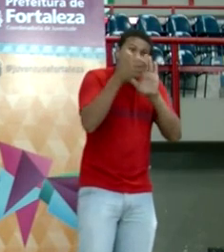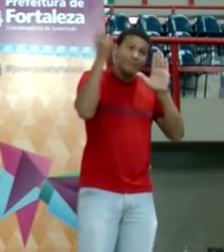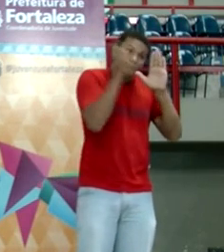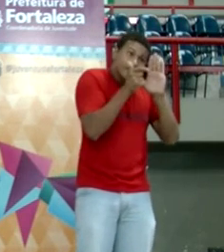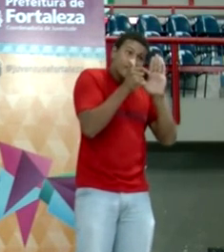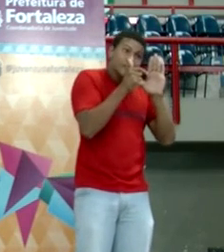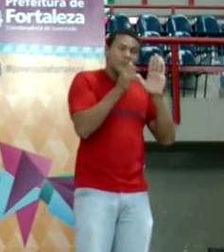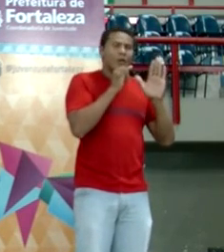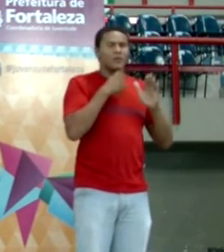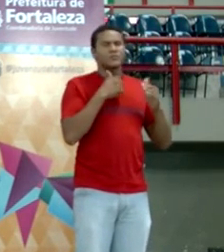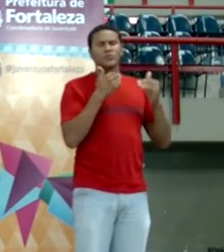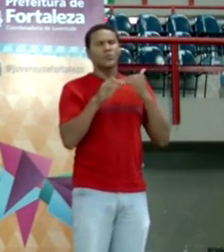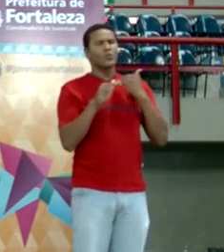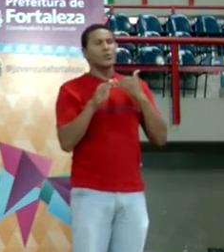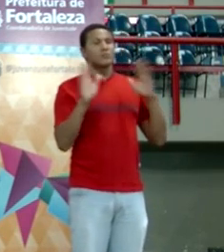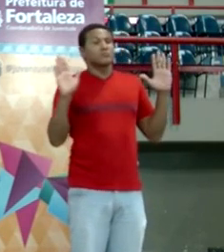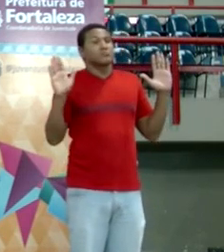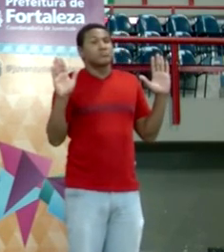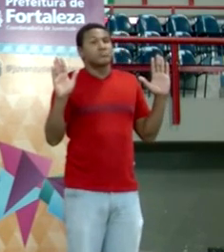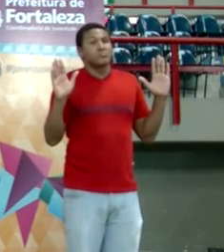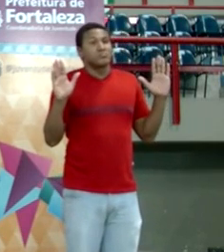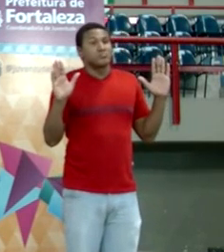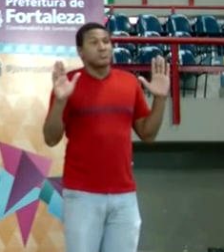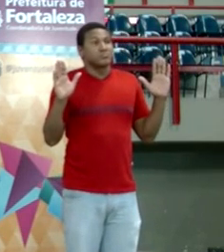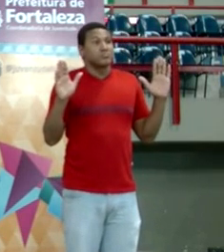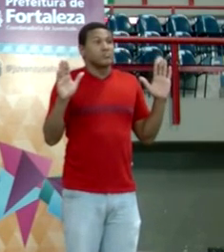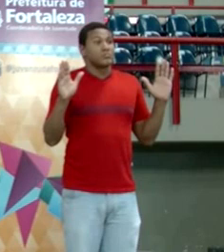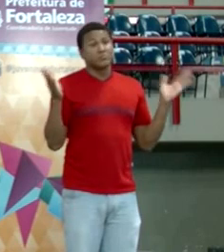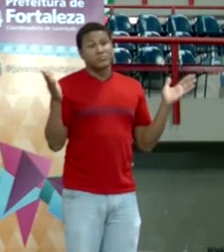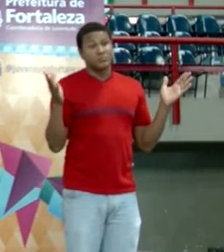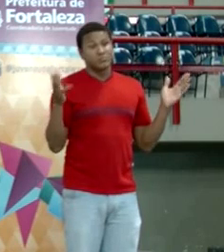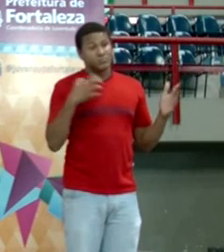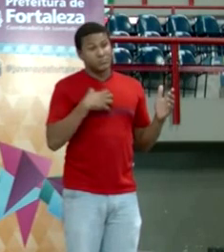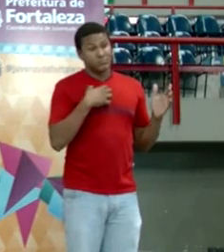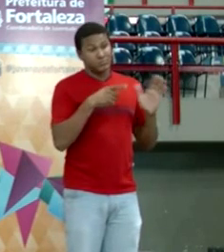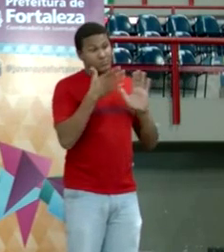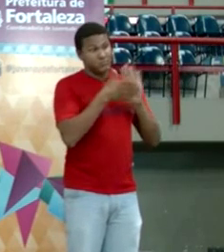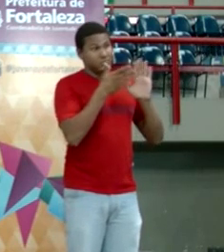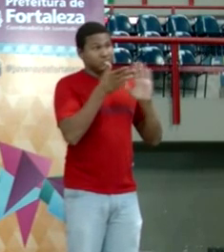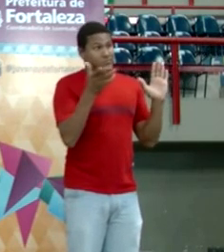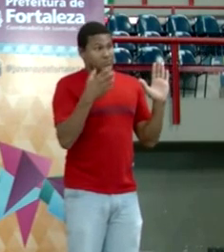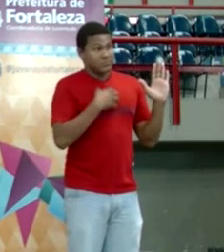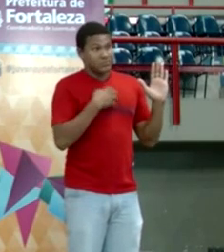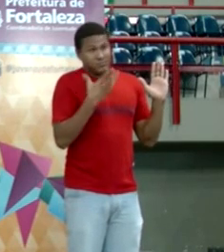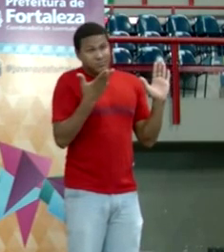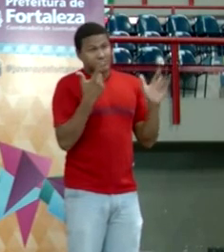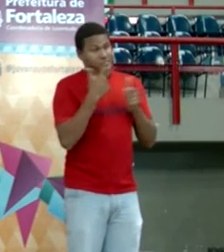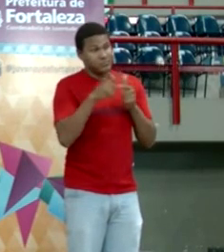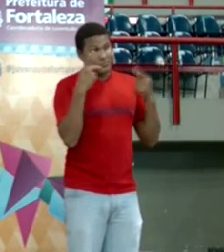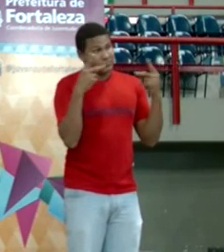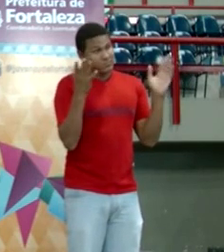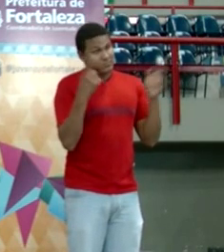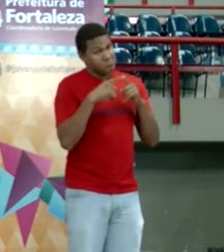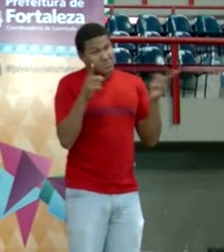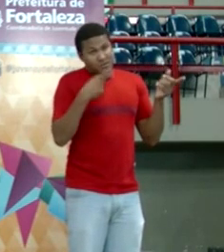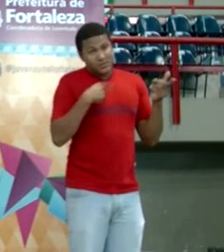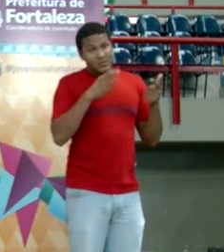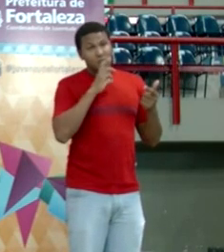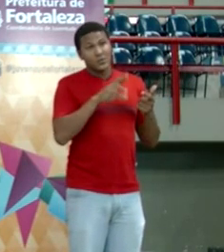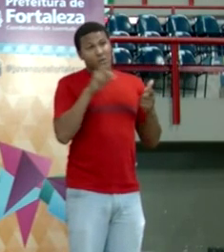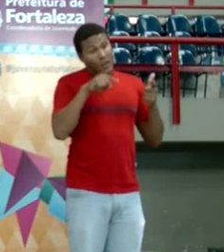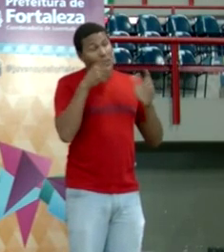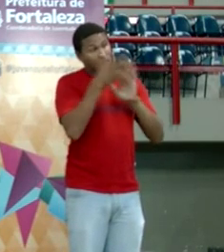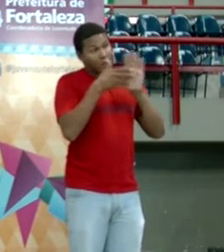dizendo. Eu não concordo. Pronto. Aí fica com raiva do texto. Mas vai ter que responder a partir do texto,